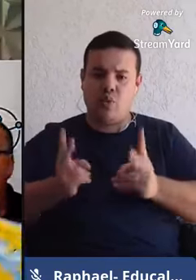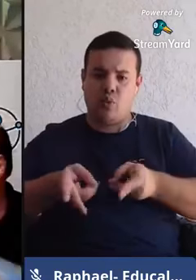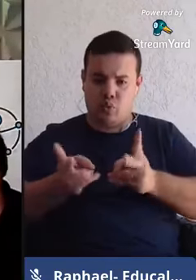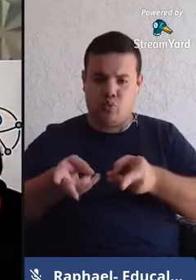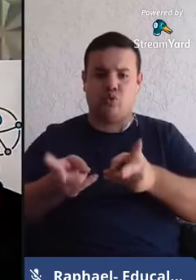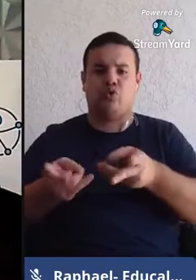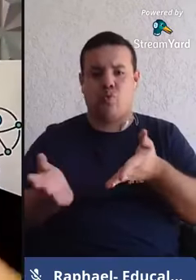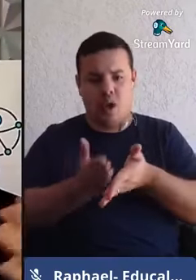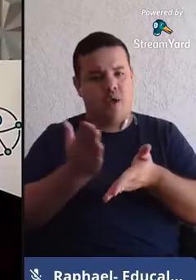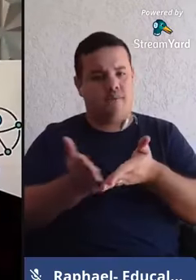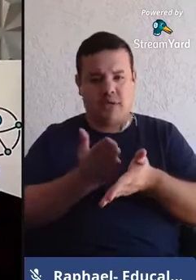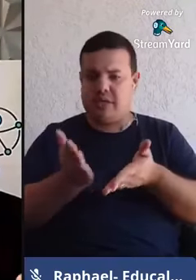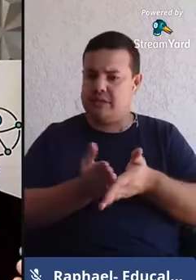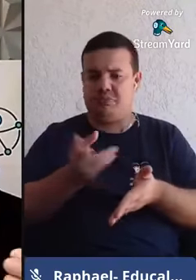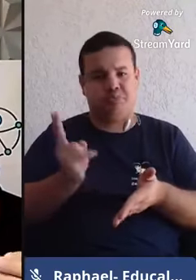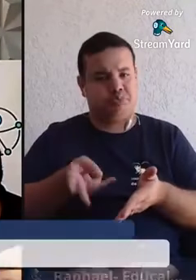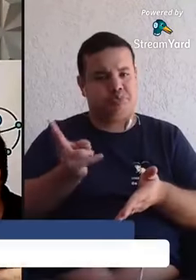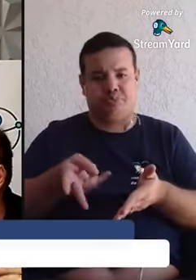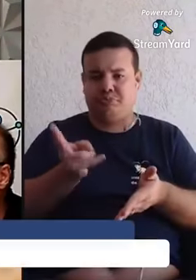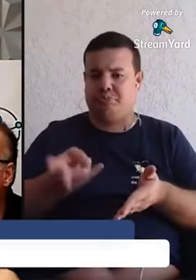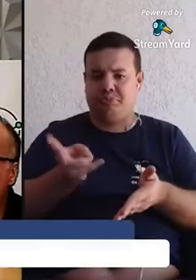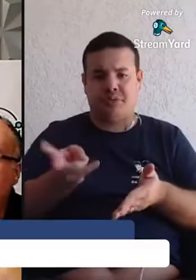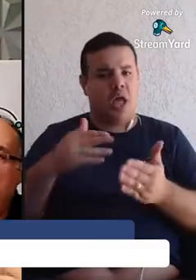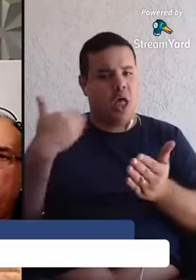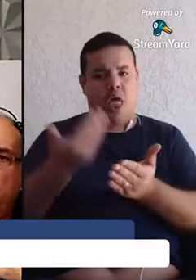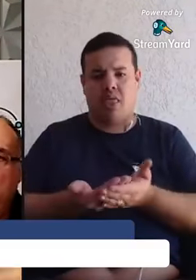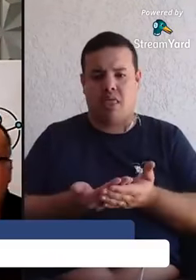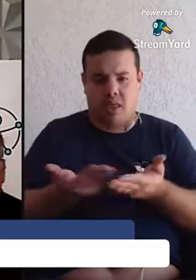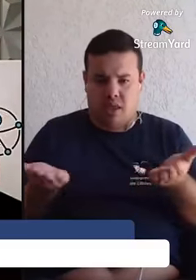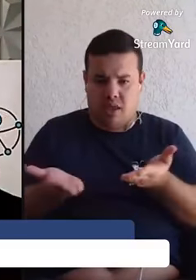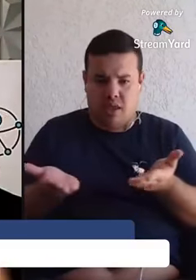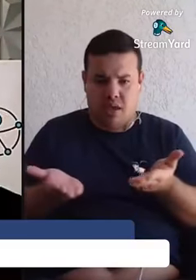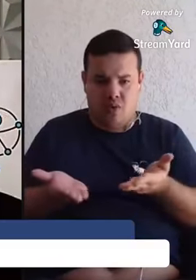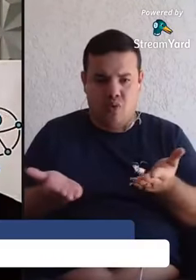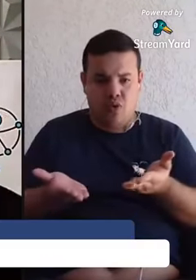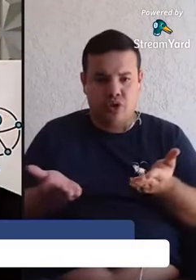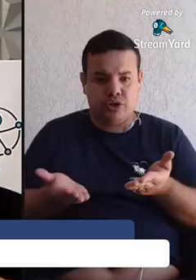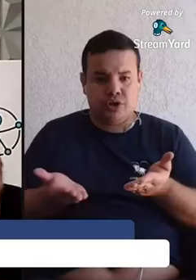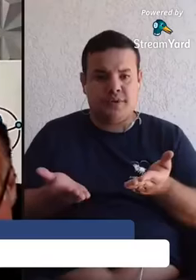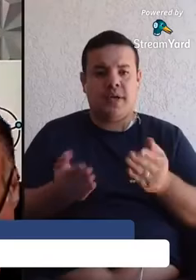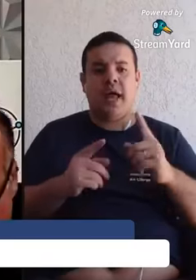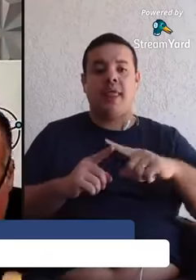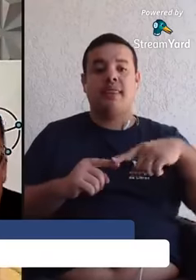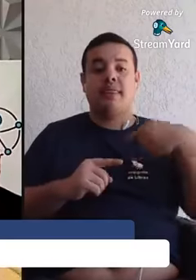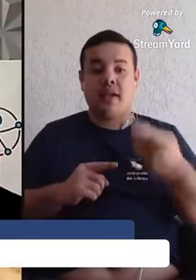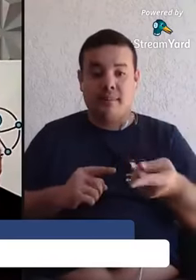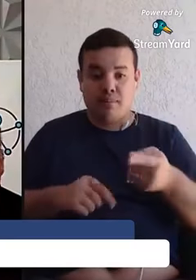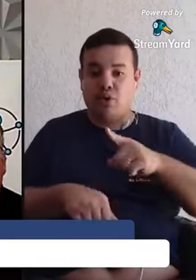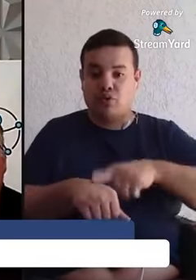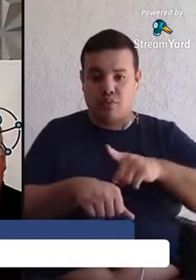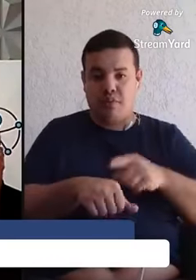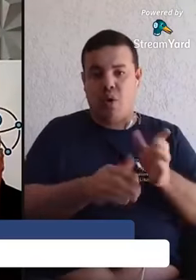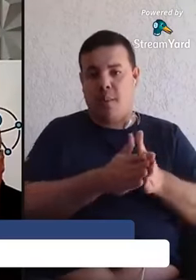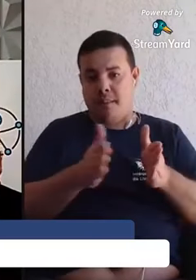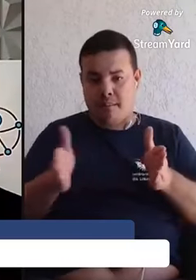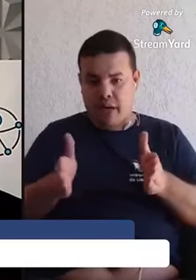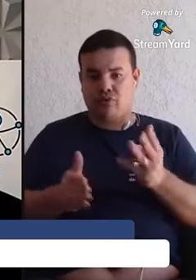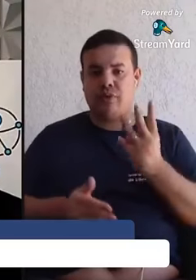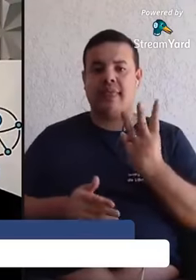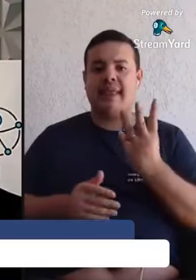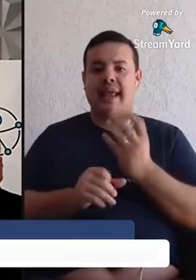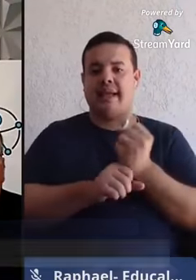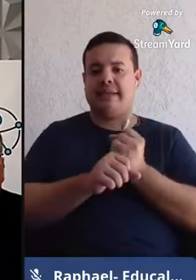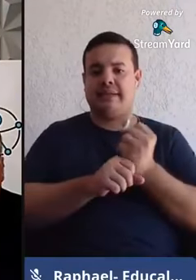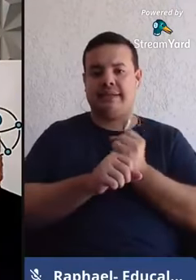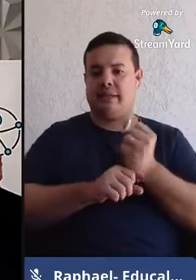revista e tal, até hoje, né? Aí, depois de vencer o meu prazo, de 3 anos, né,